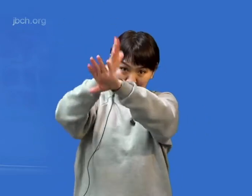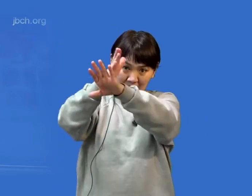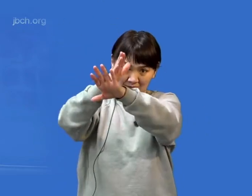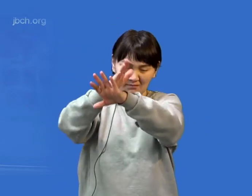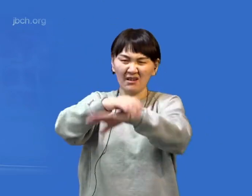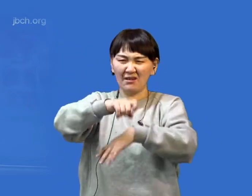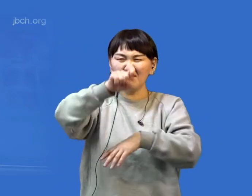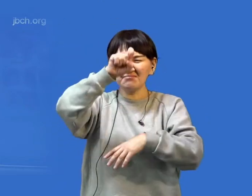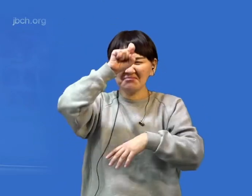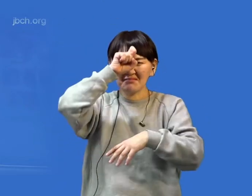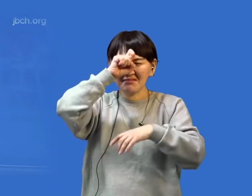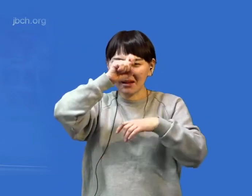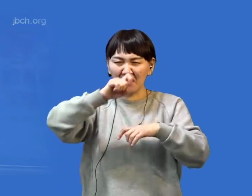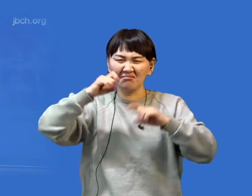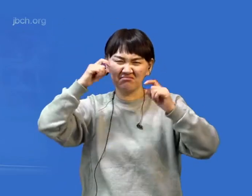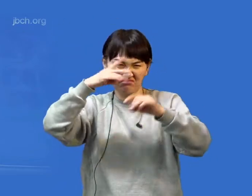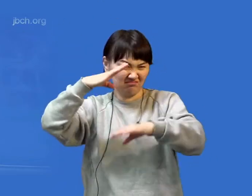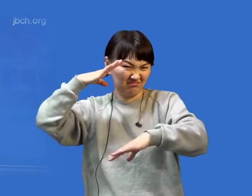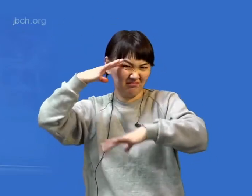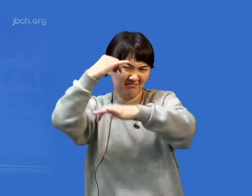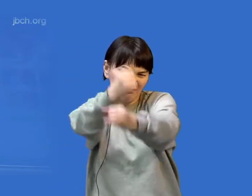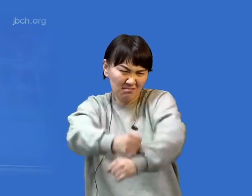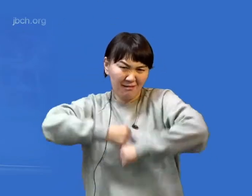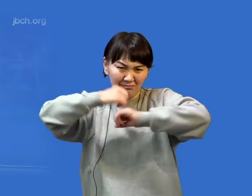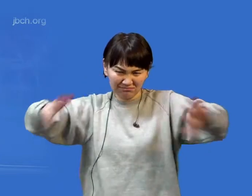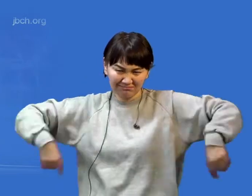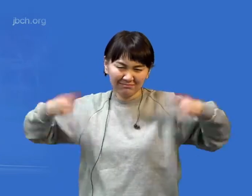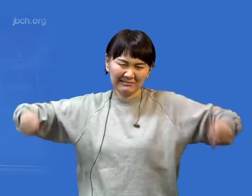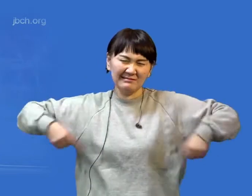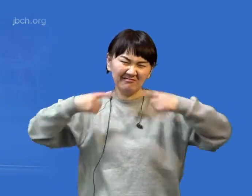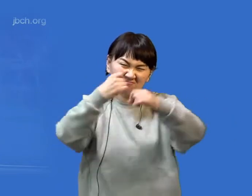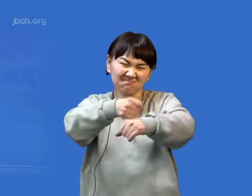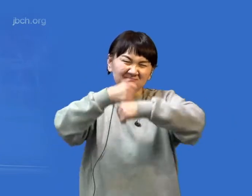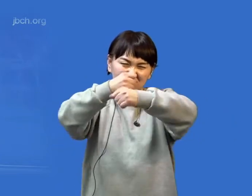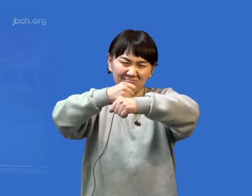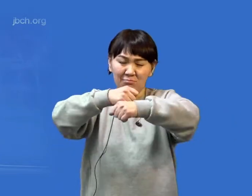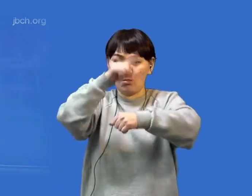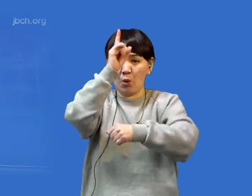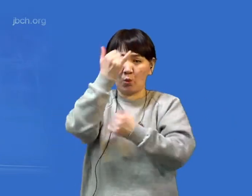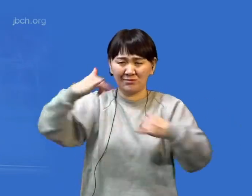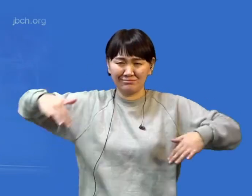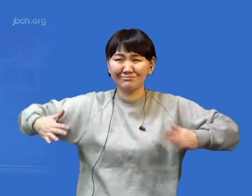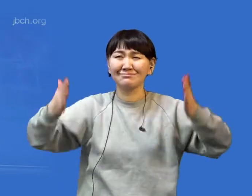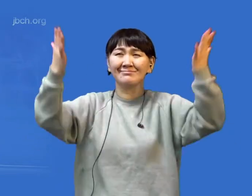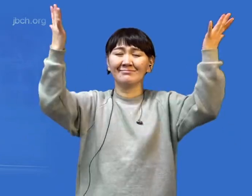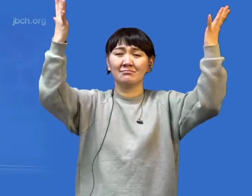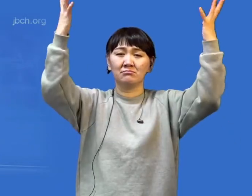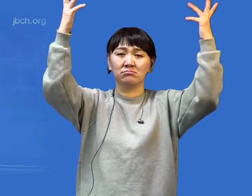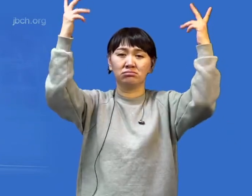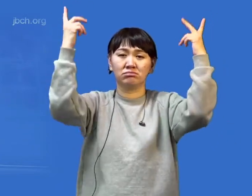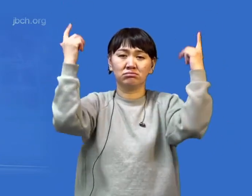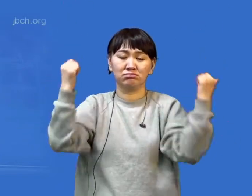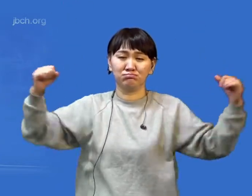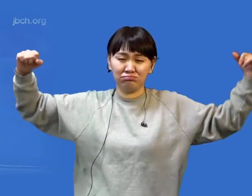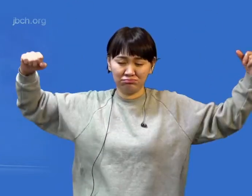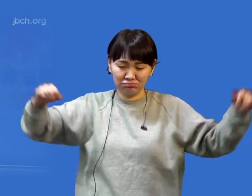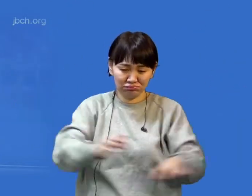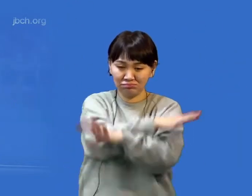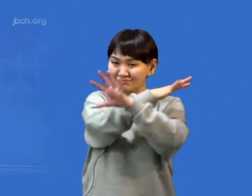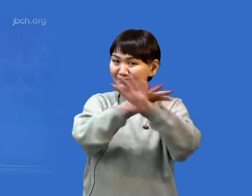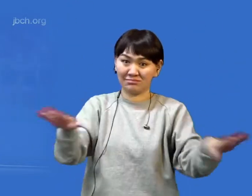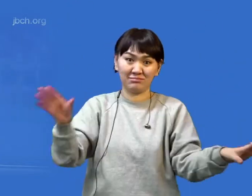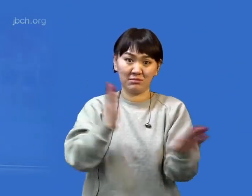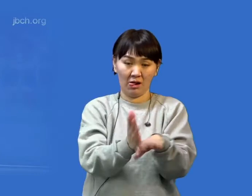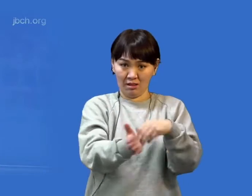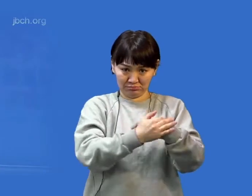Бурхны зөвшөөрлөгөө болно. Египтээс египчүүд нааша ирж чадахгүй, израилчүүд цаашаа гаталч чадахгүй.